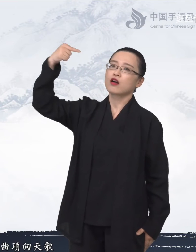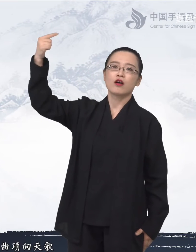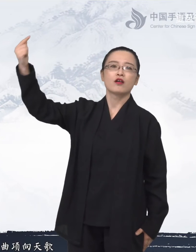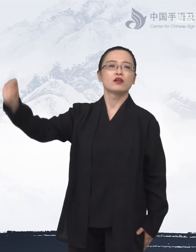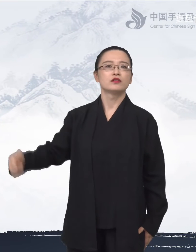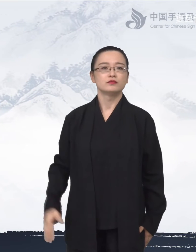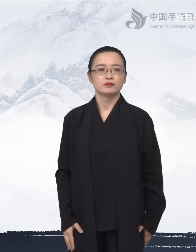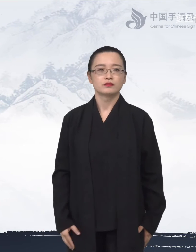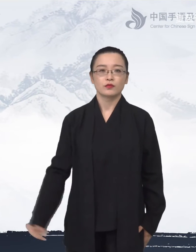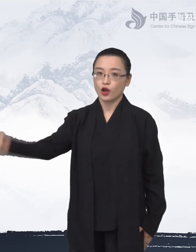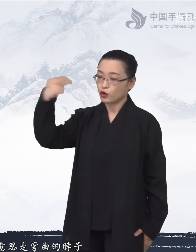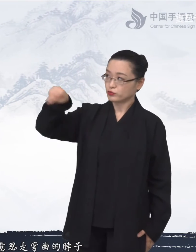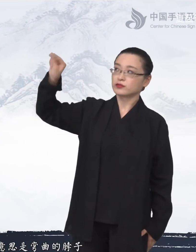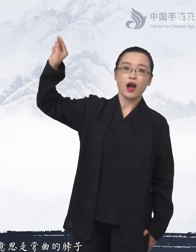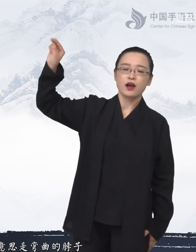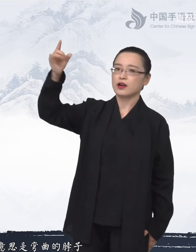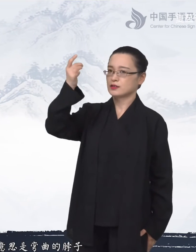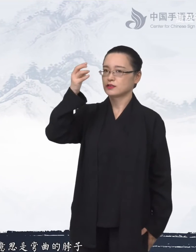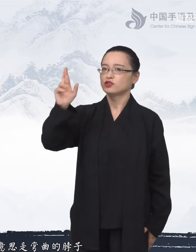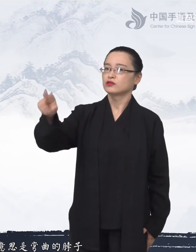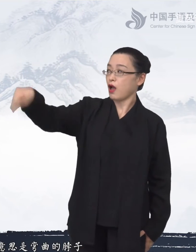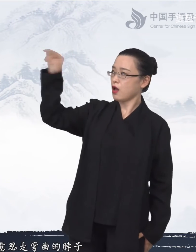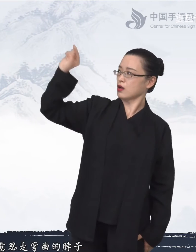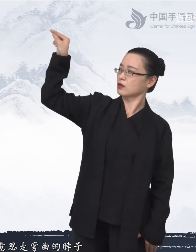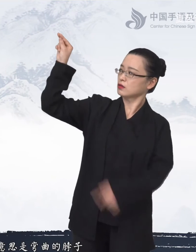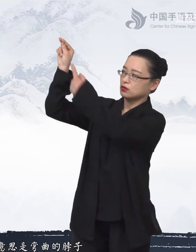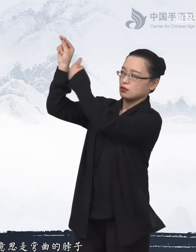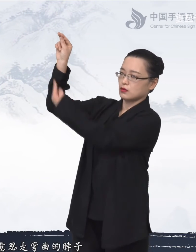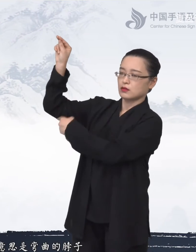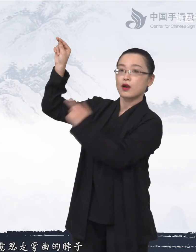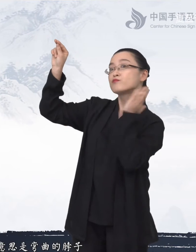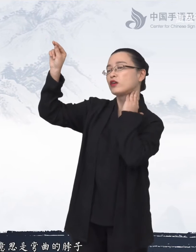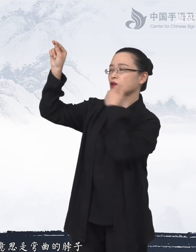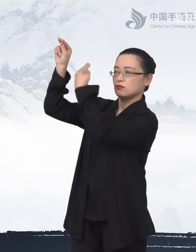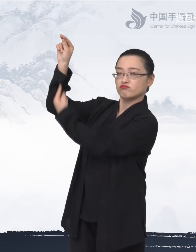天歌，曲项意思是弯曲的脖子。